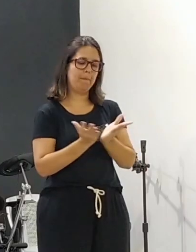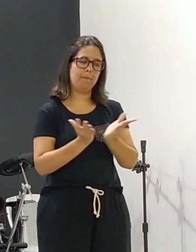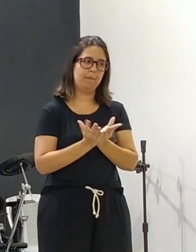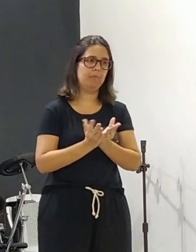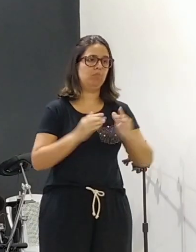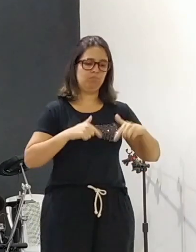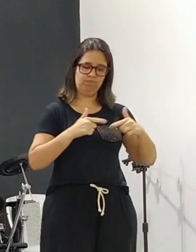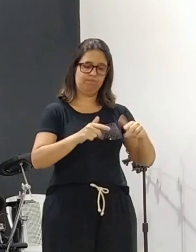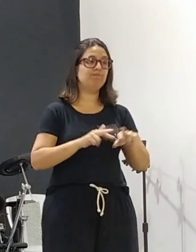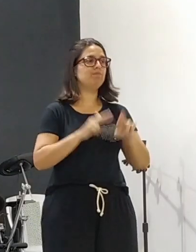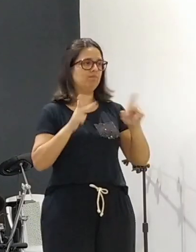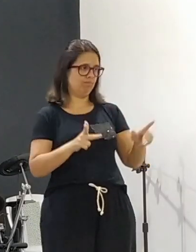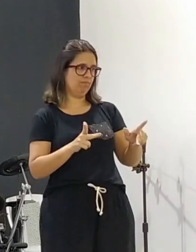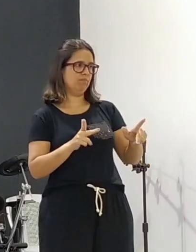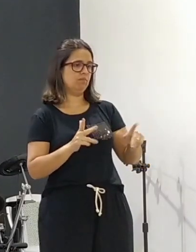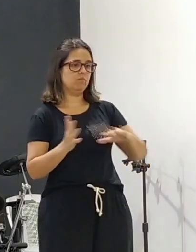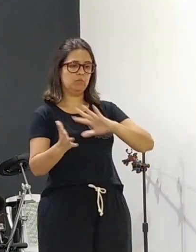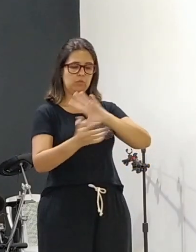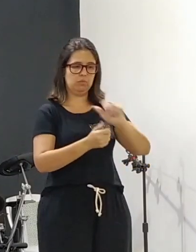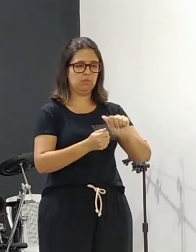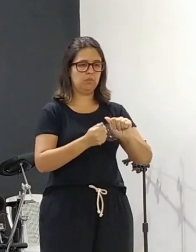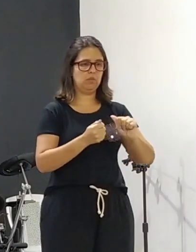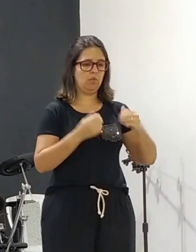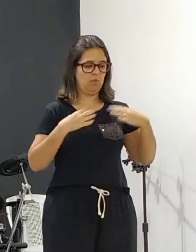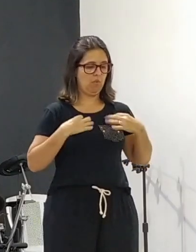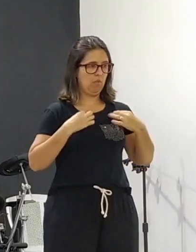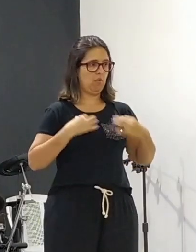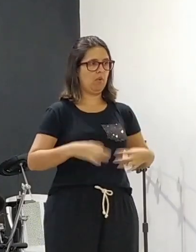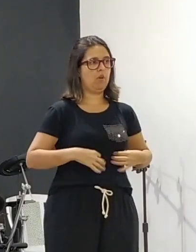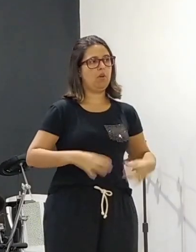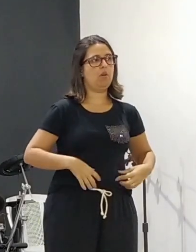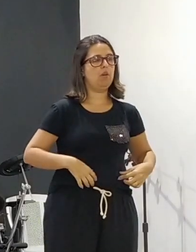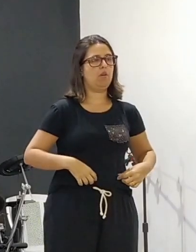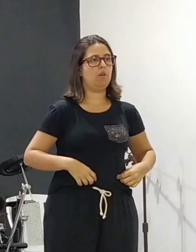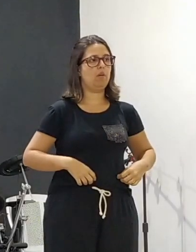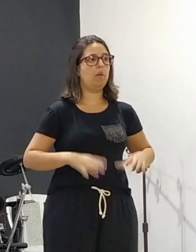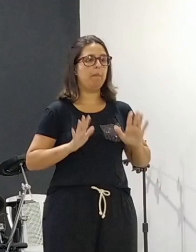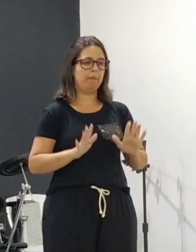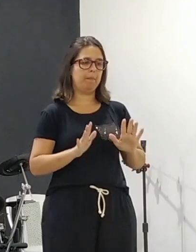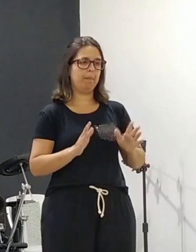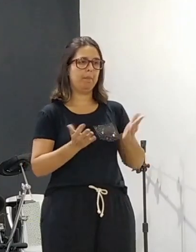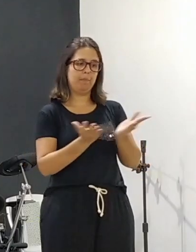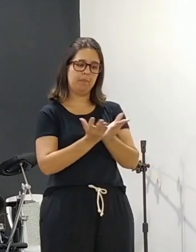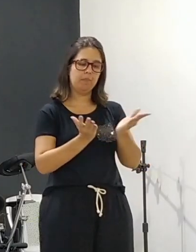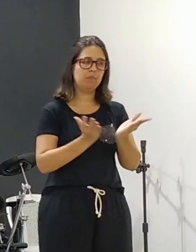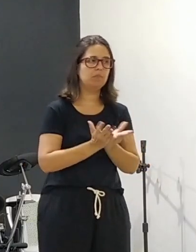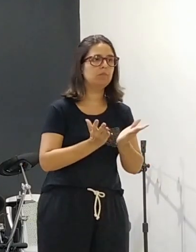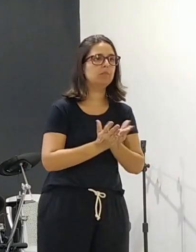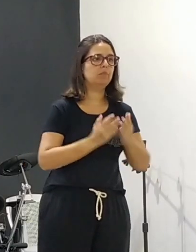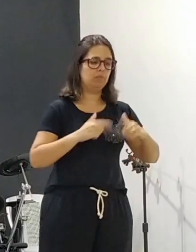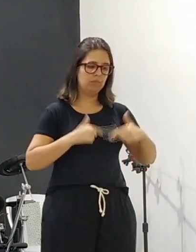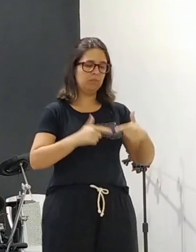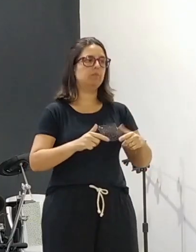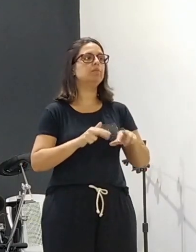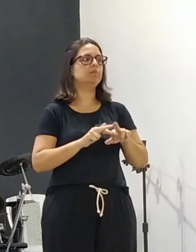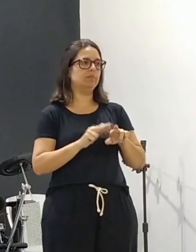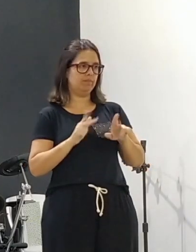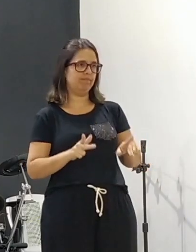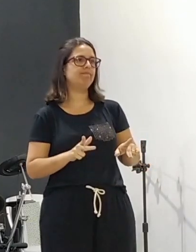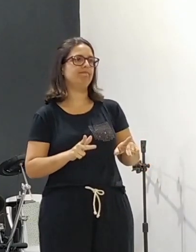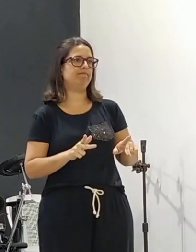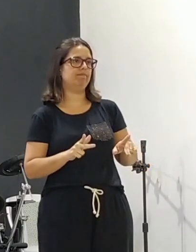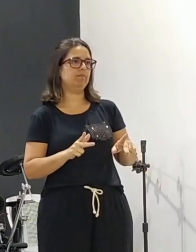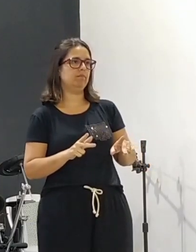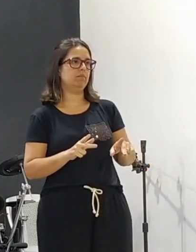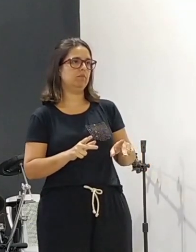diferente. O mundo tem um padrão de roupa, mas a igreja tem que ter um padrão diferente. O crente tem que ter um padrão diferente.